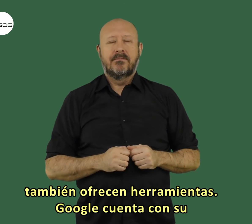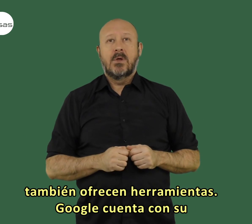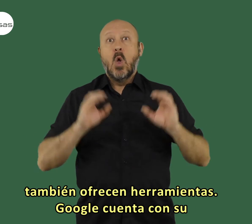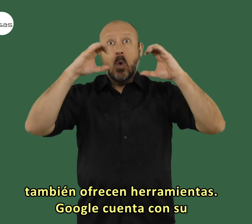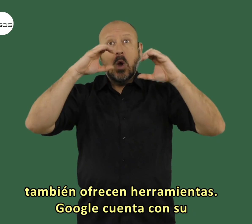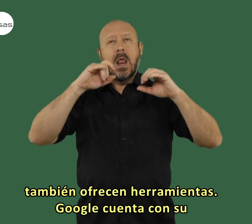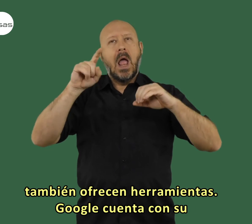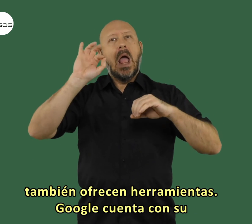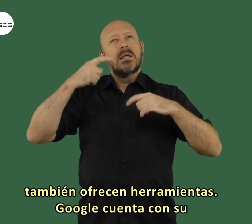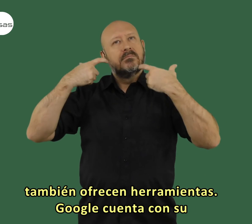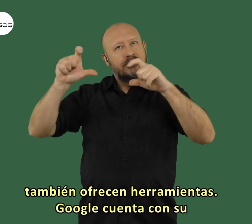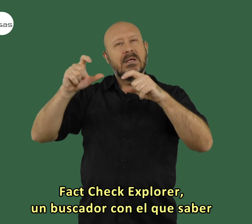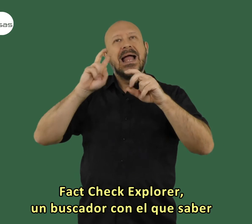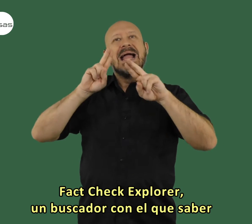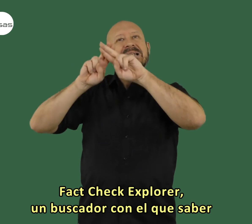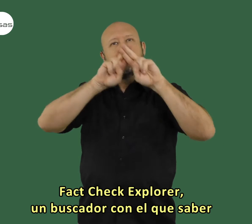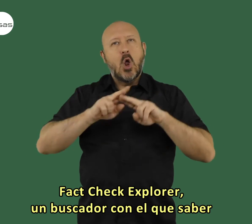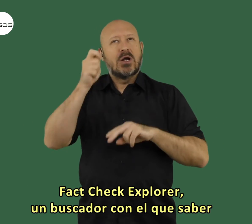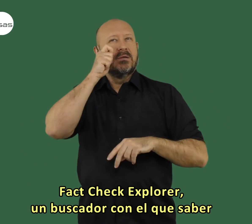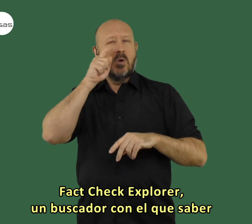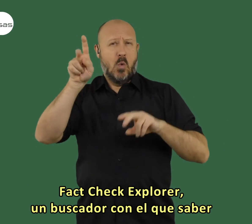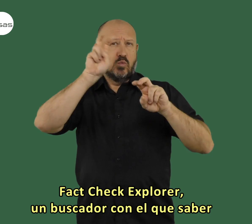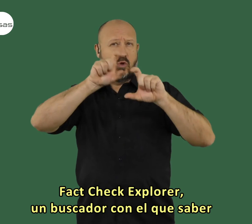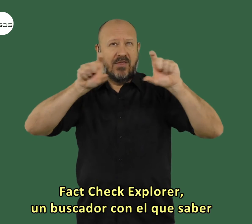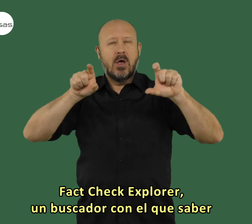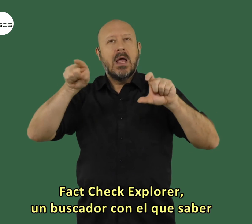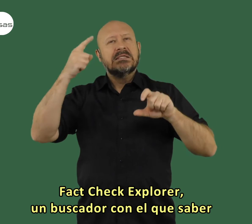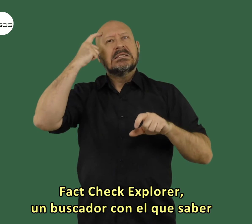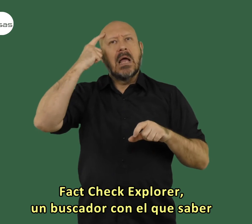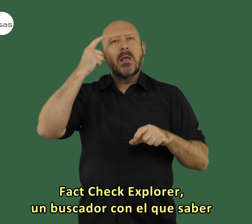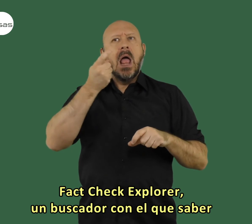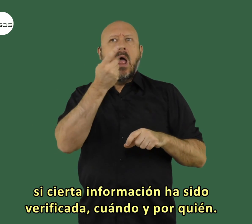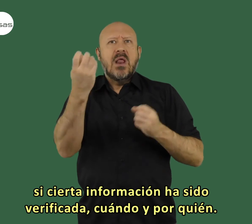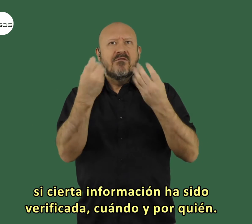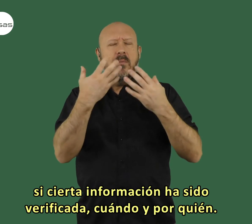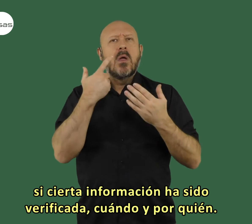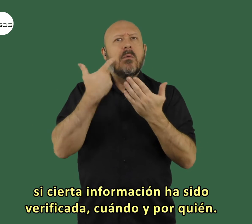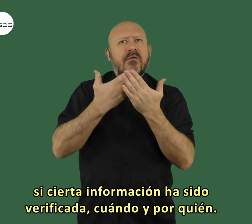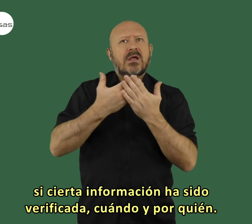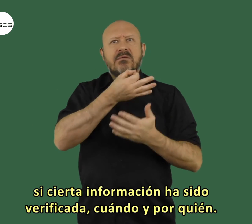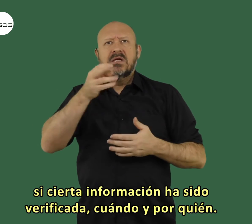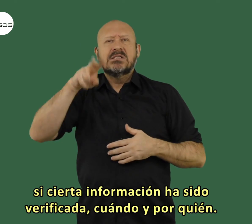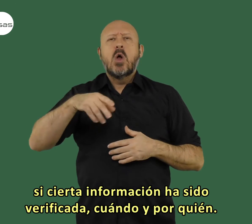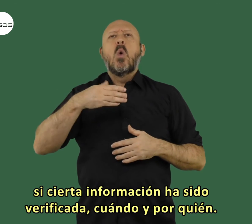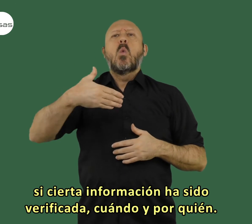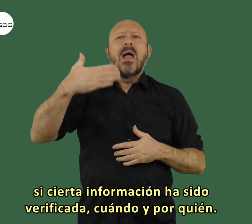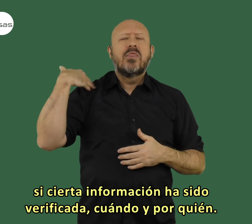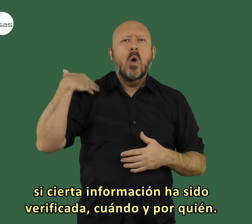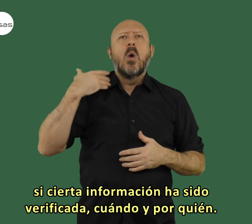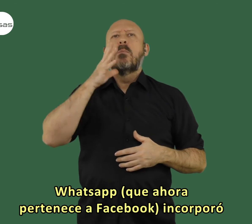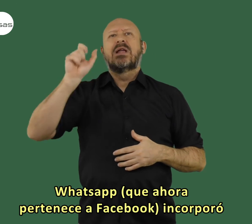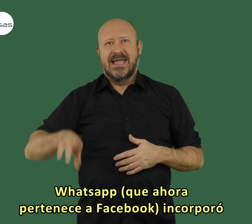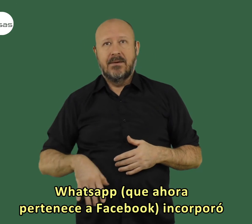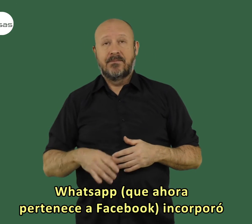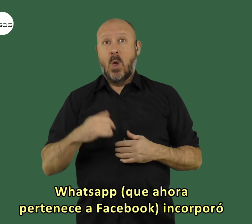herramientas. Google cuenta con su Fact Check Explorer, que es un buscador con el que podemos saber si cierta información ha sido verificada, cuándo y por